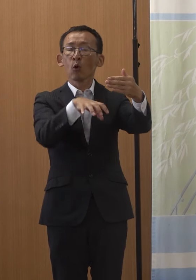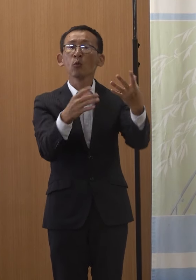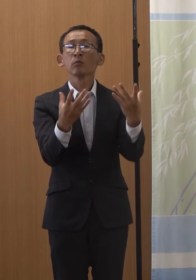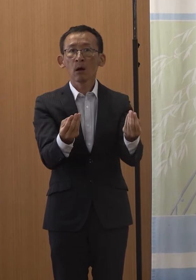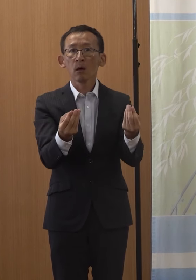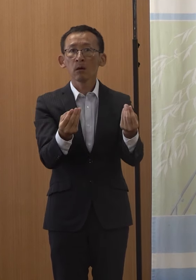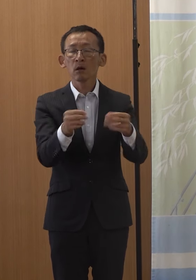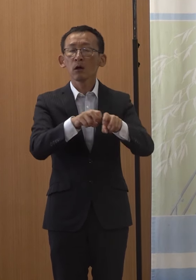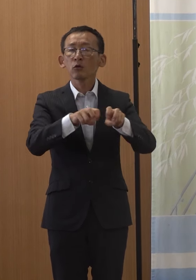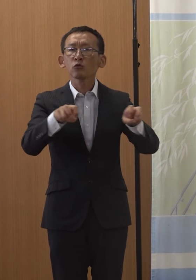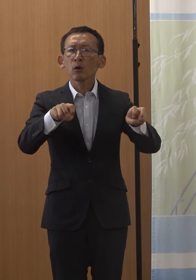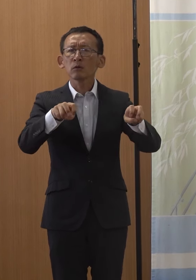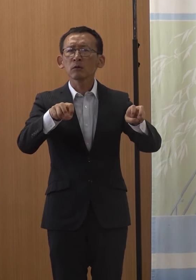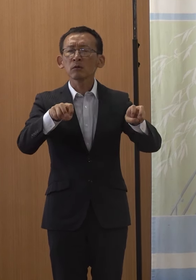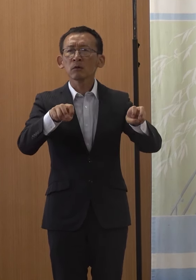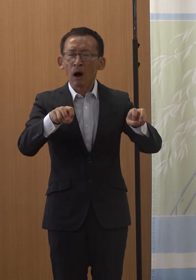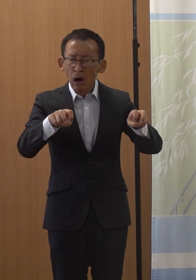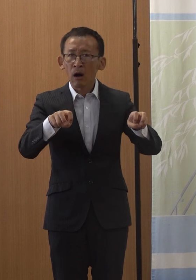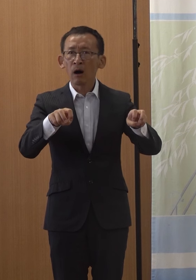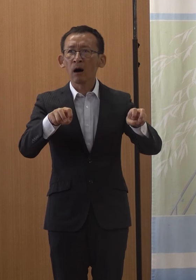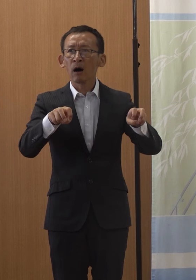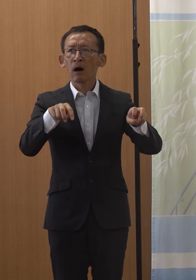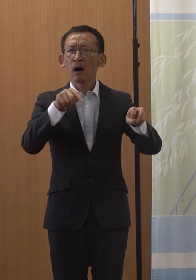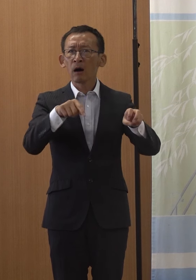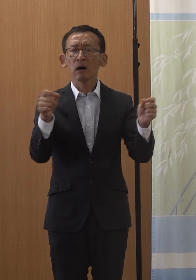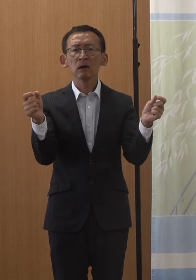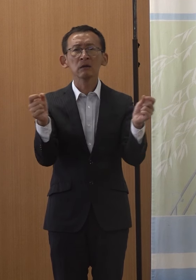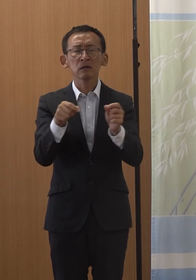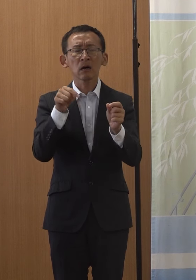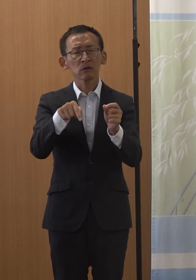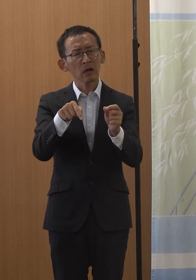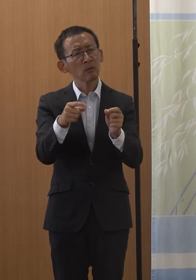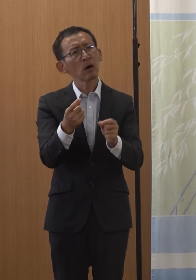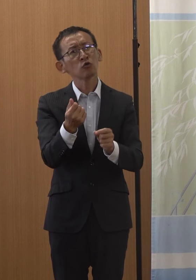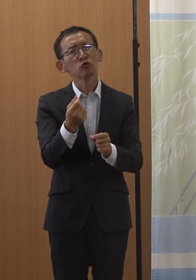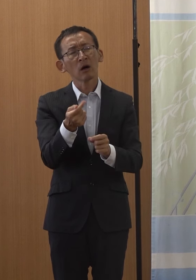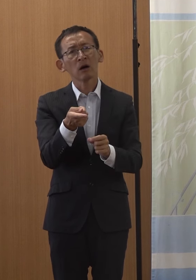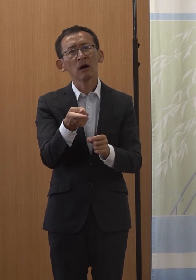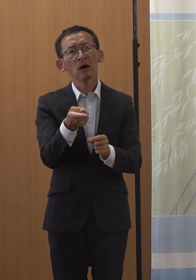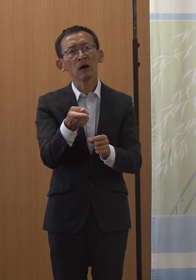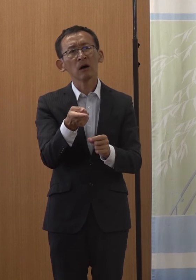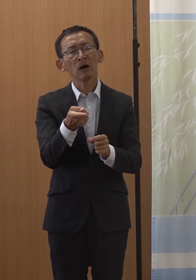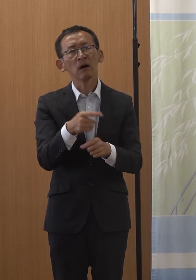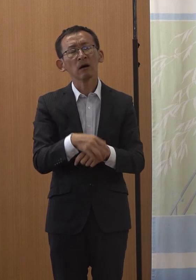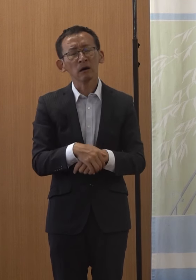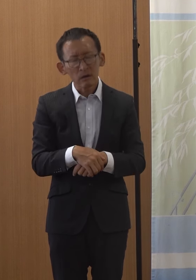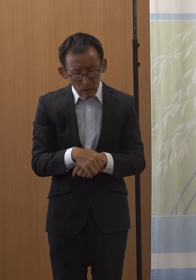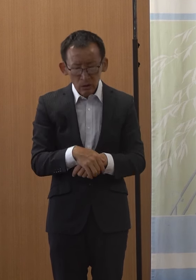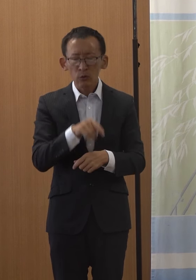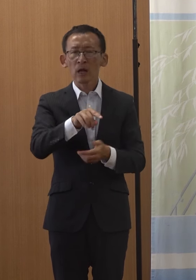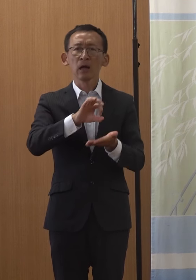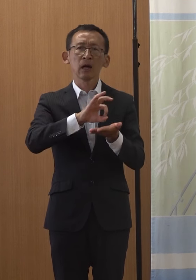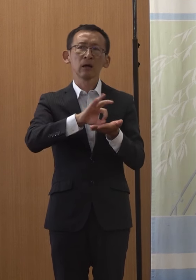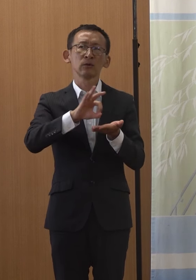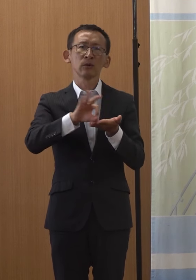ところが意外にこう、まあ、その近くのベンチもありますけれども、その一体として使っていただいたという